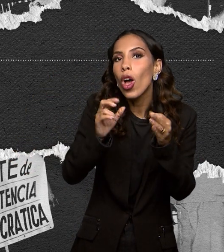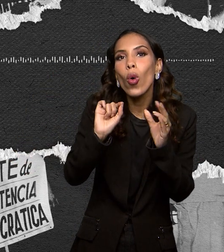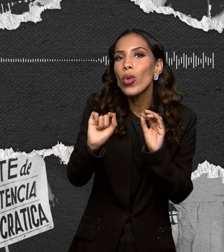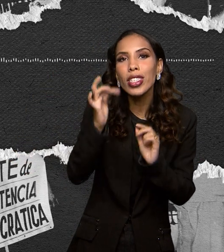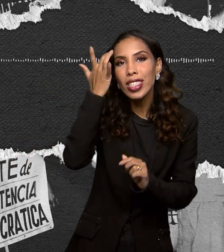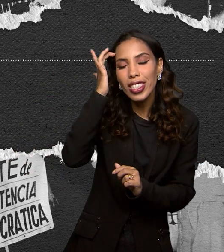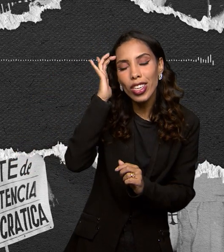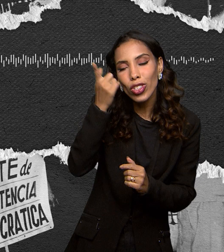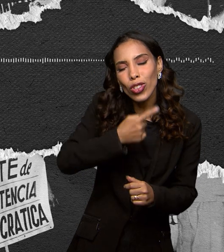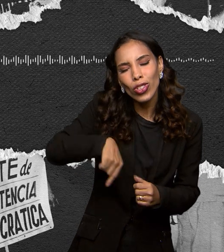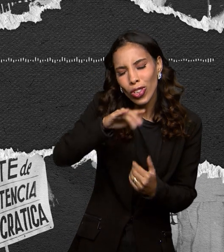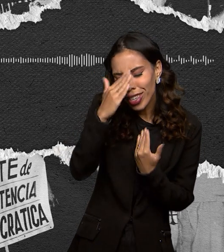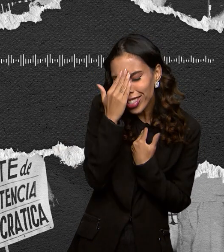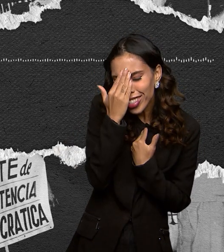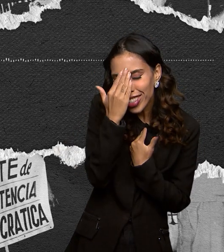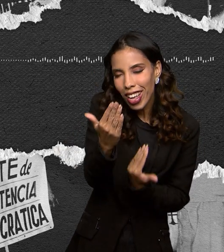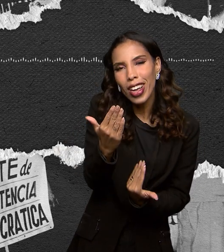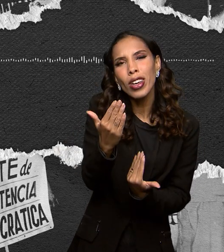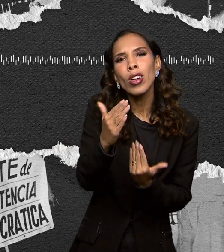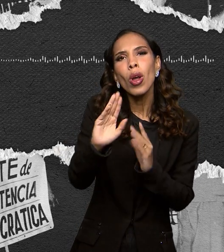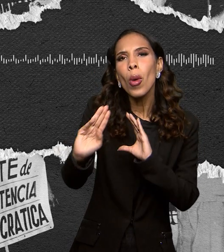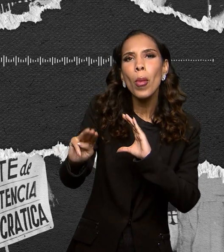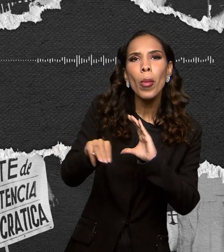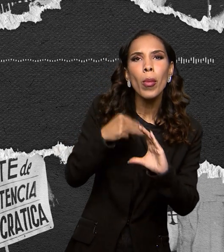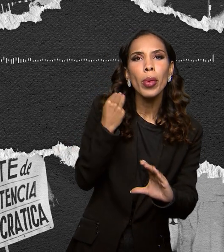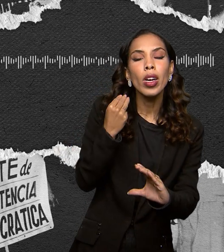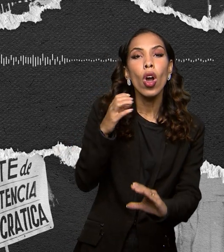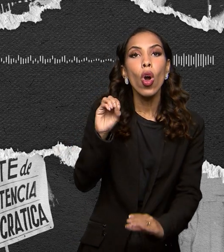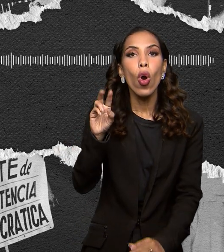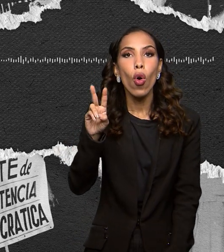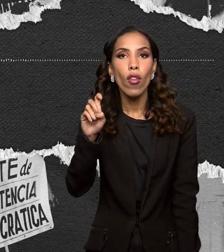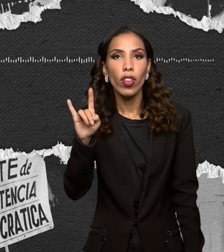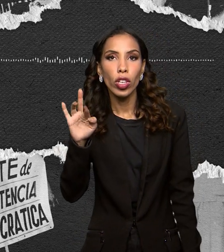muito. Por favor, deixe uma mensagem em